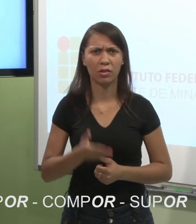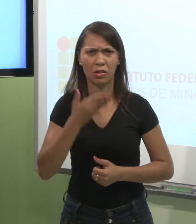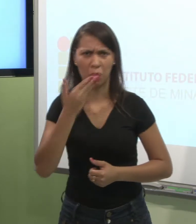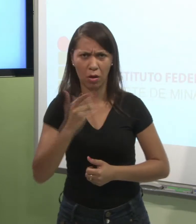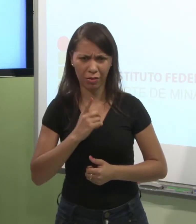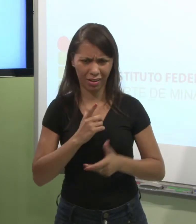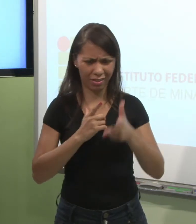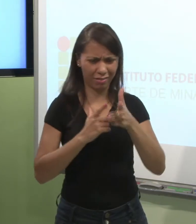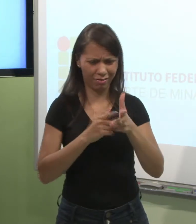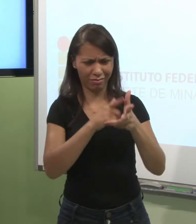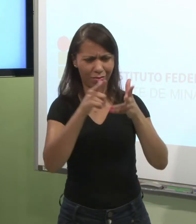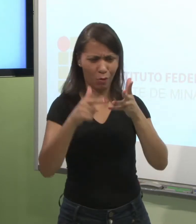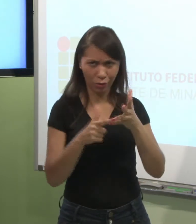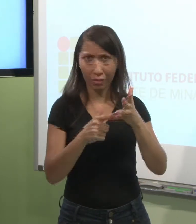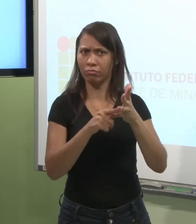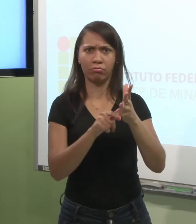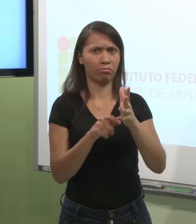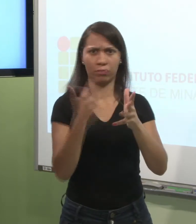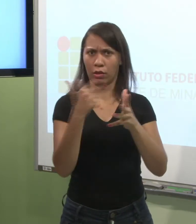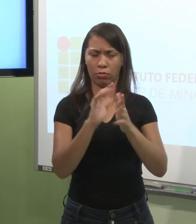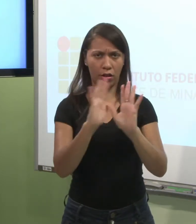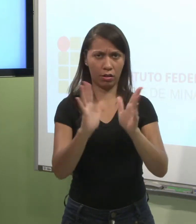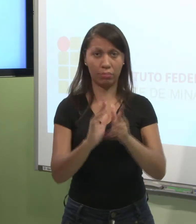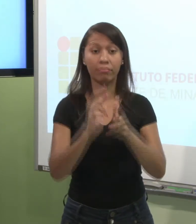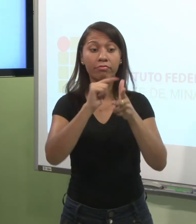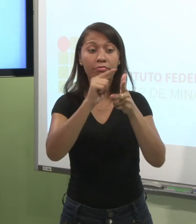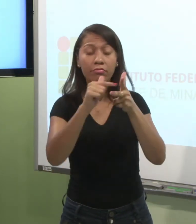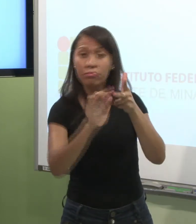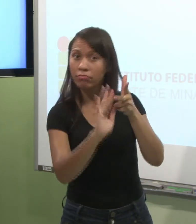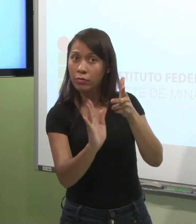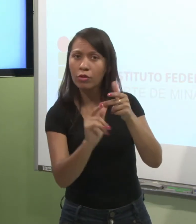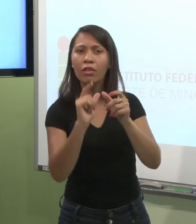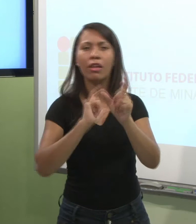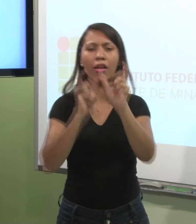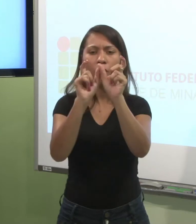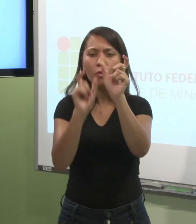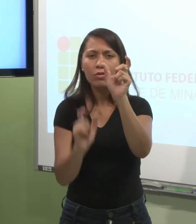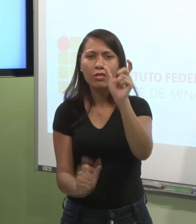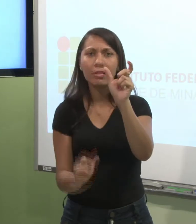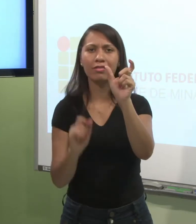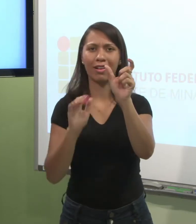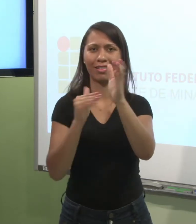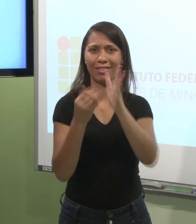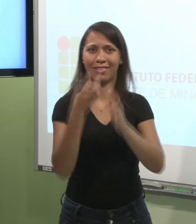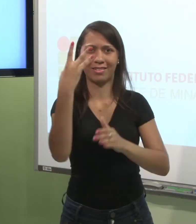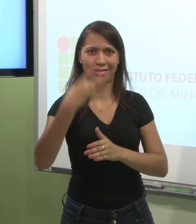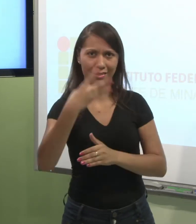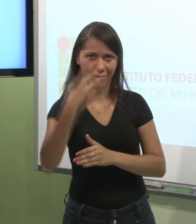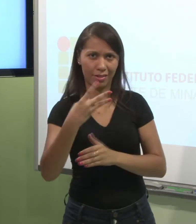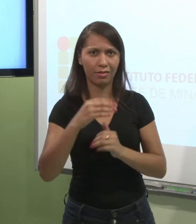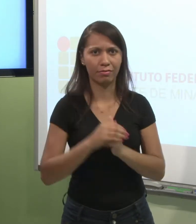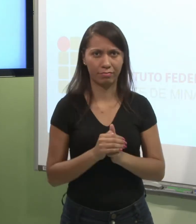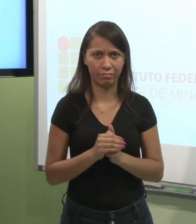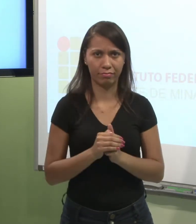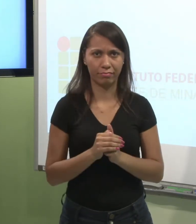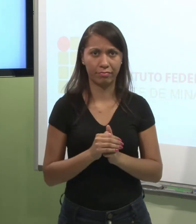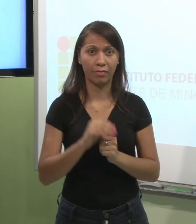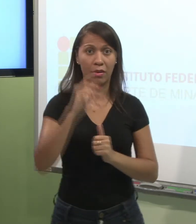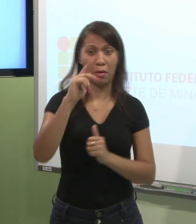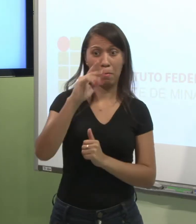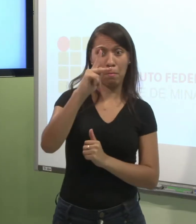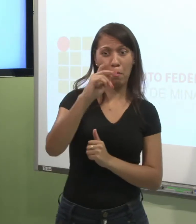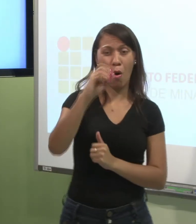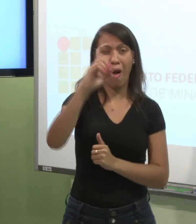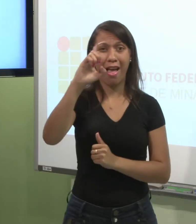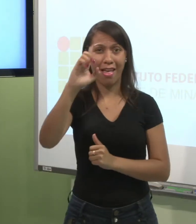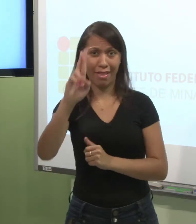Quarta conjugação? Não. O verbo pôr, ele é derivado do latim poer, terminado em er,